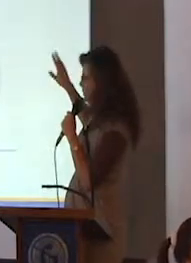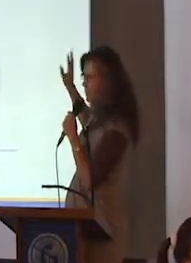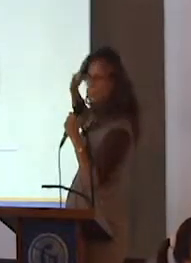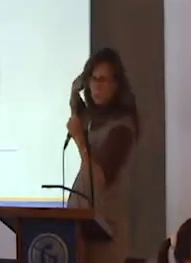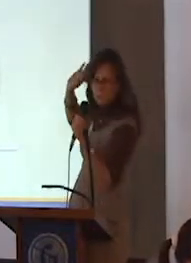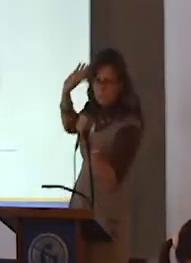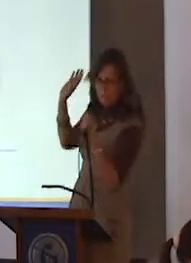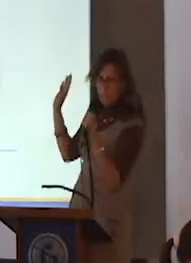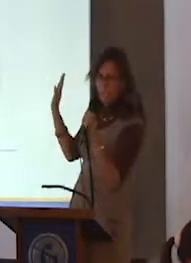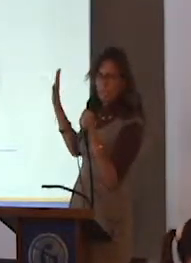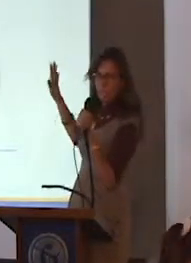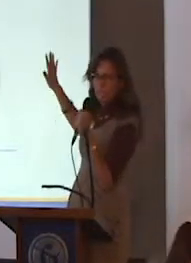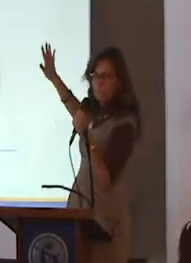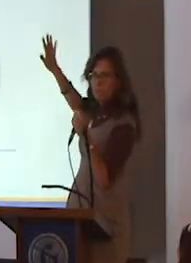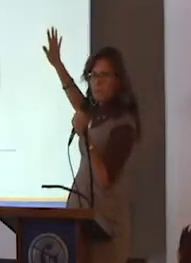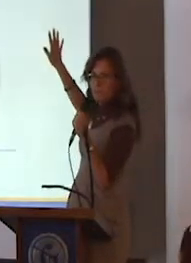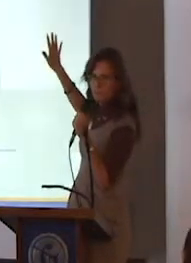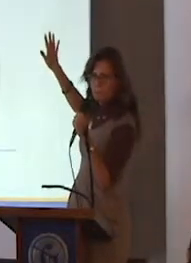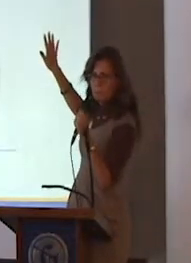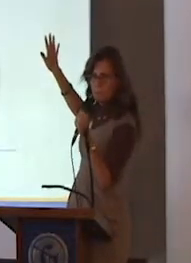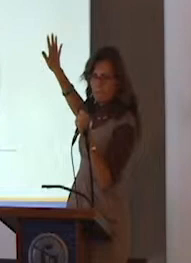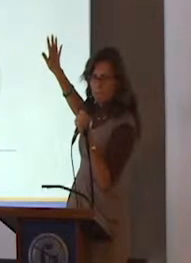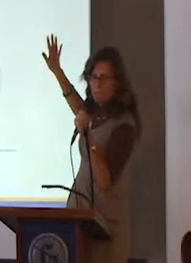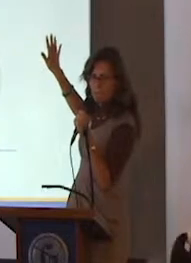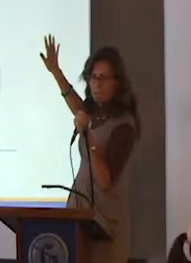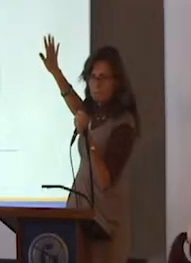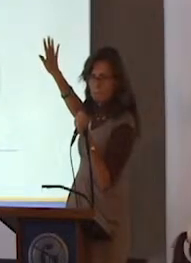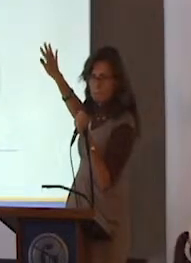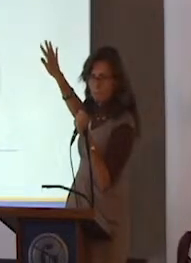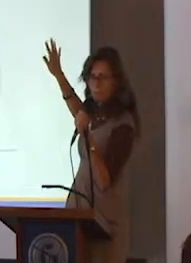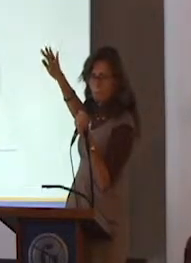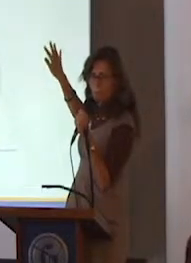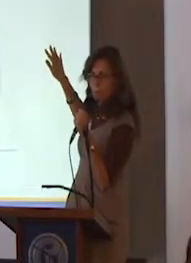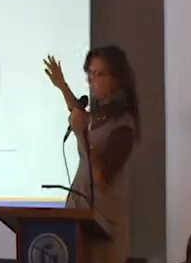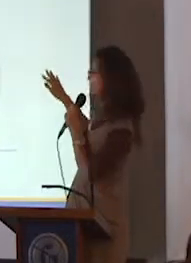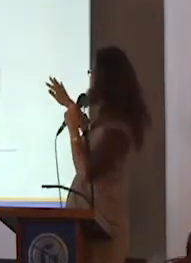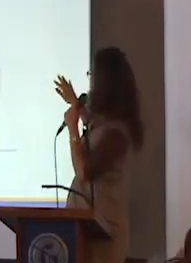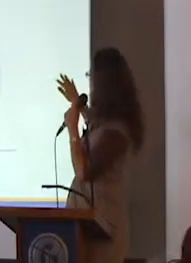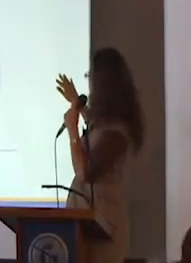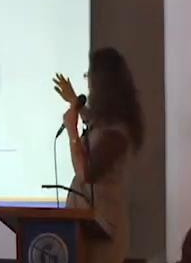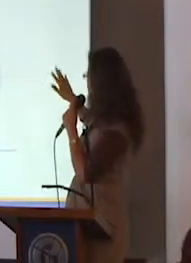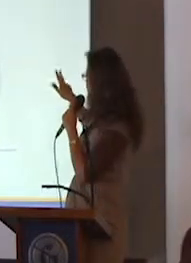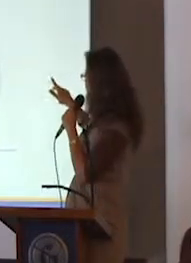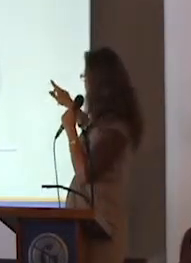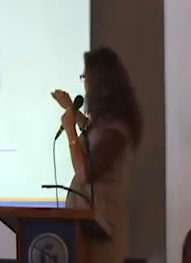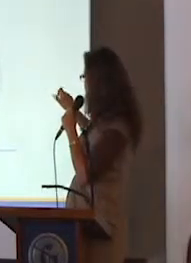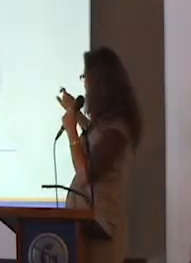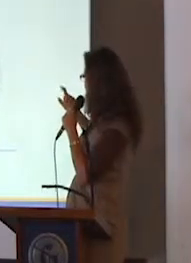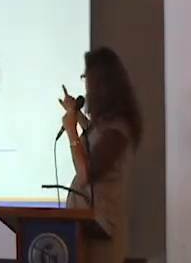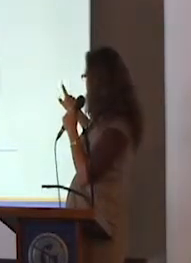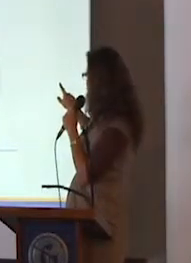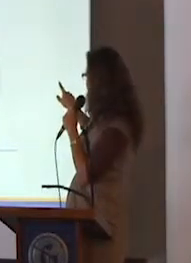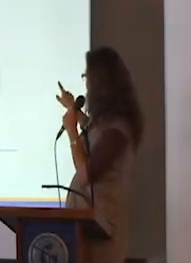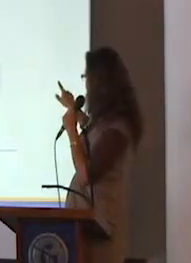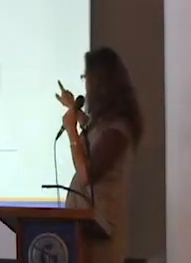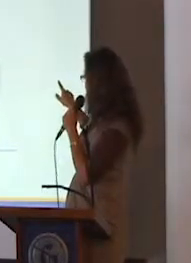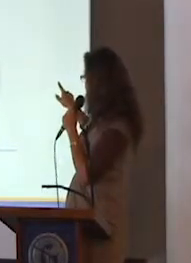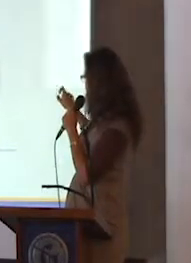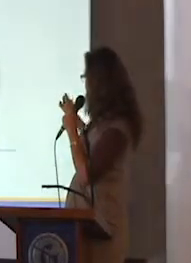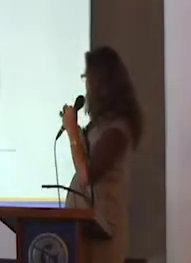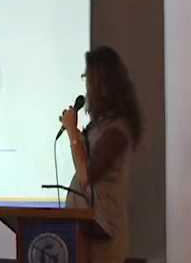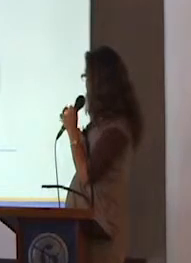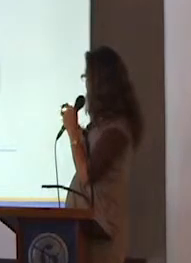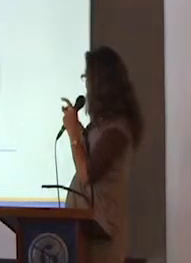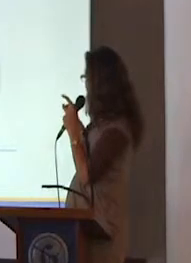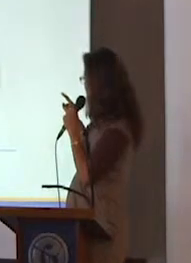que correspondían, etcétera, correspondían a lo que se clasificó como discapacidad,